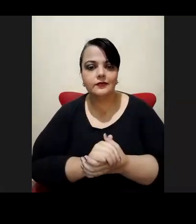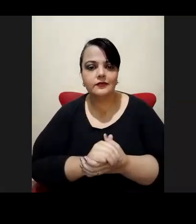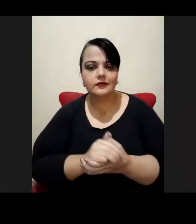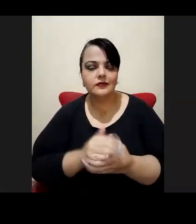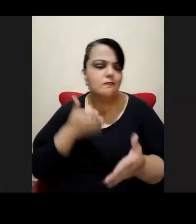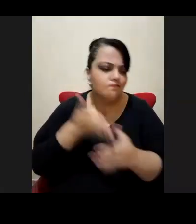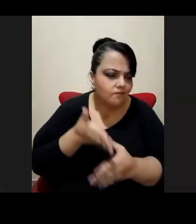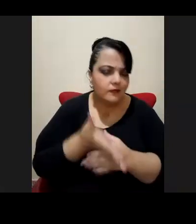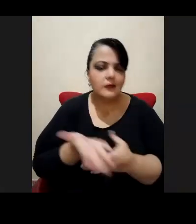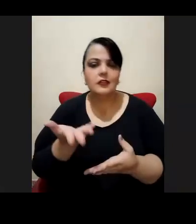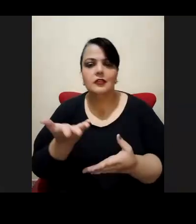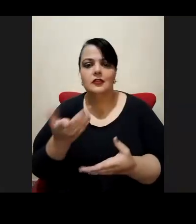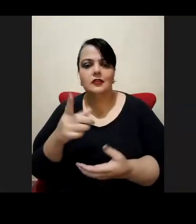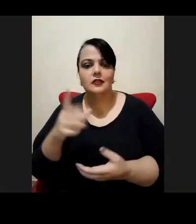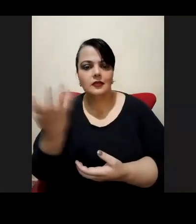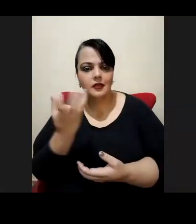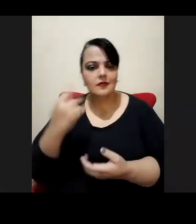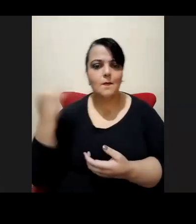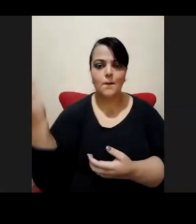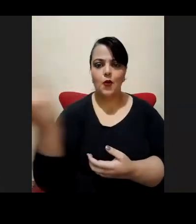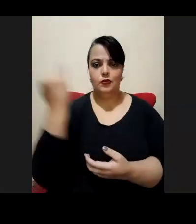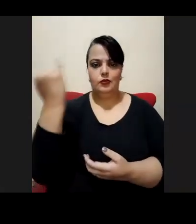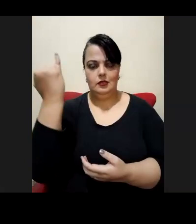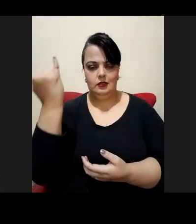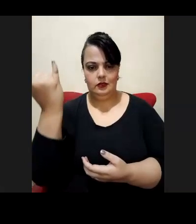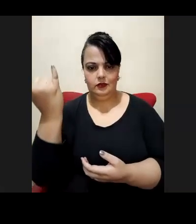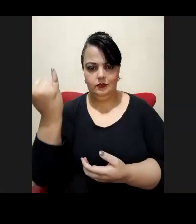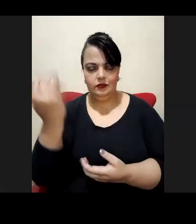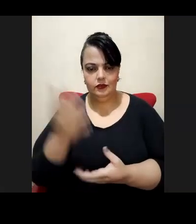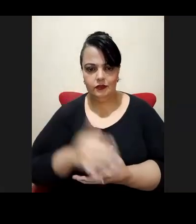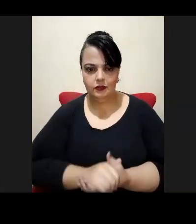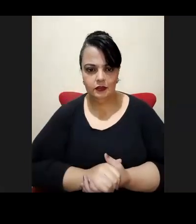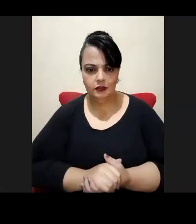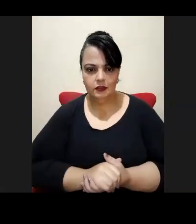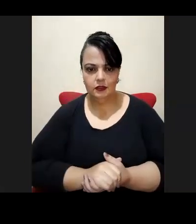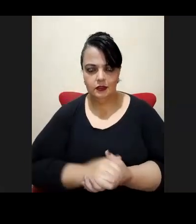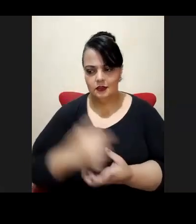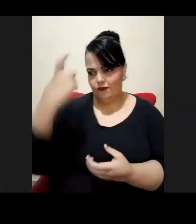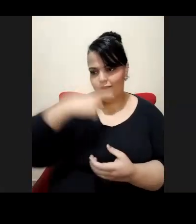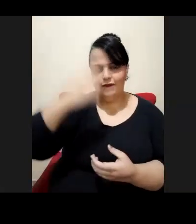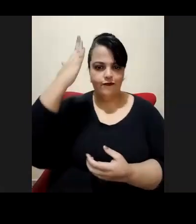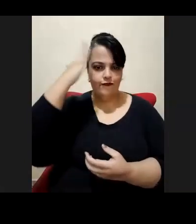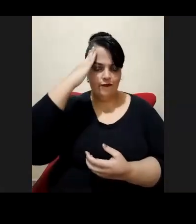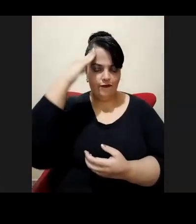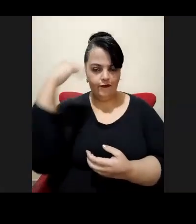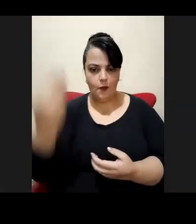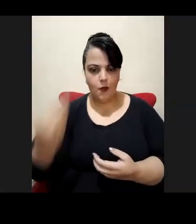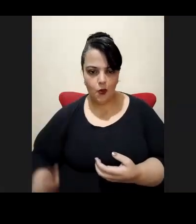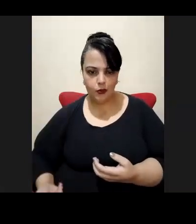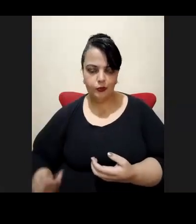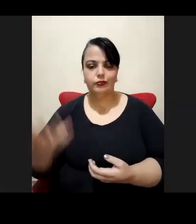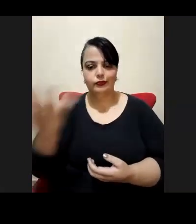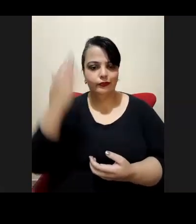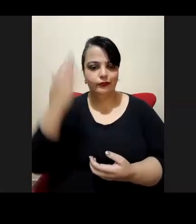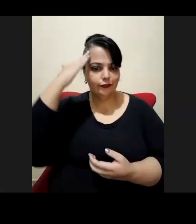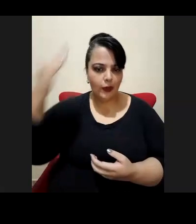validada, né, tão requerida para eles de serem populares, por exemplo, né? E às vezes mesmo quando